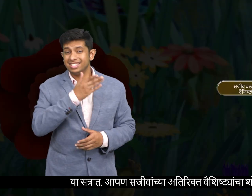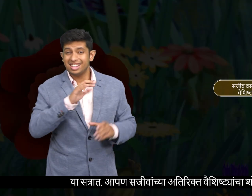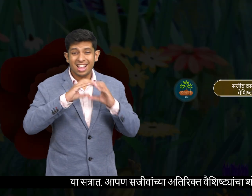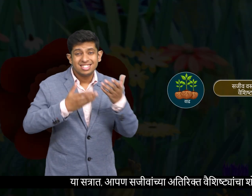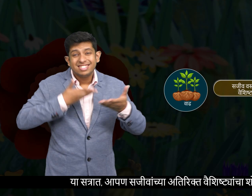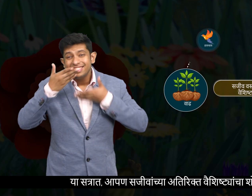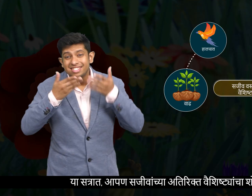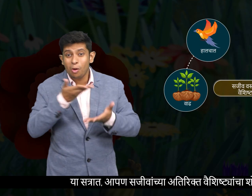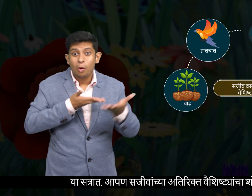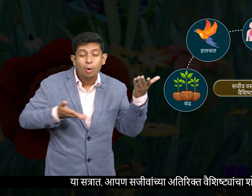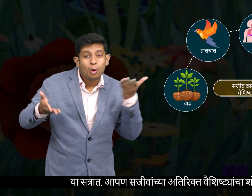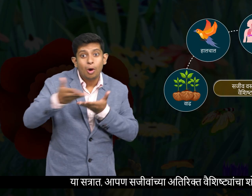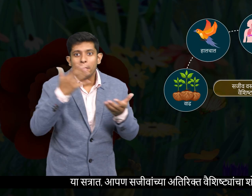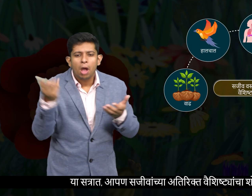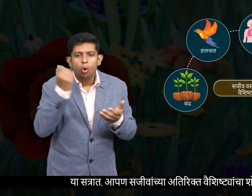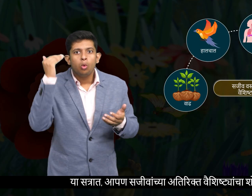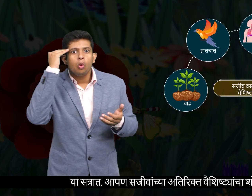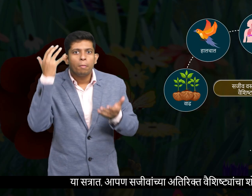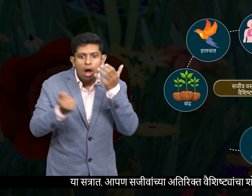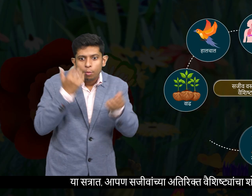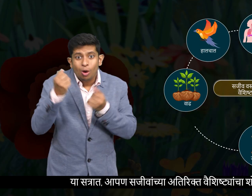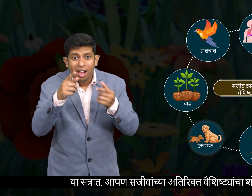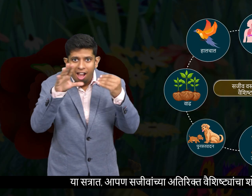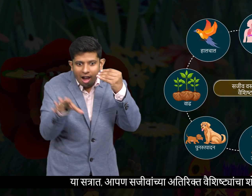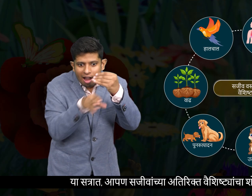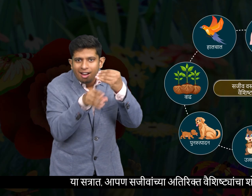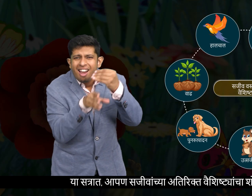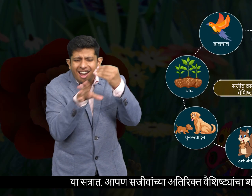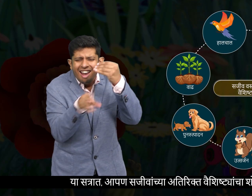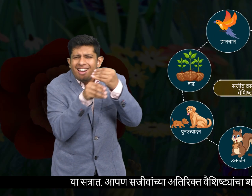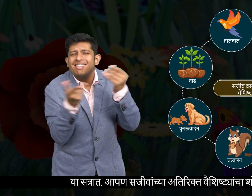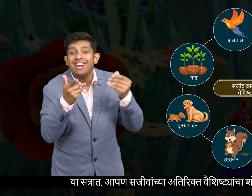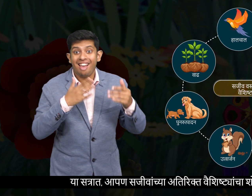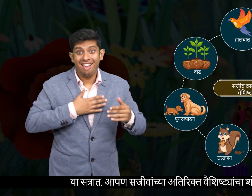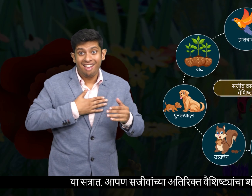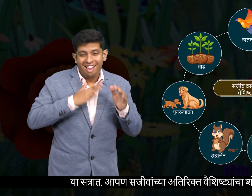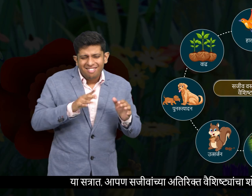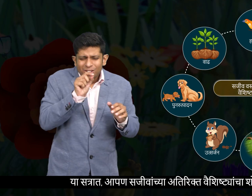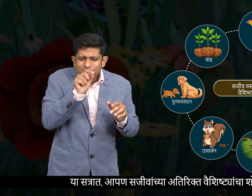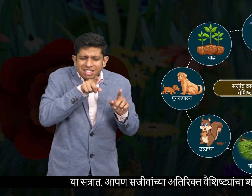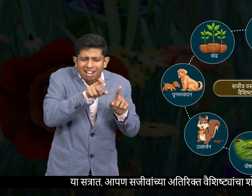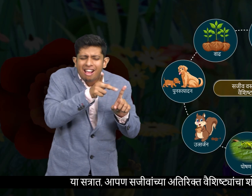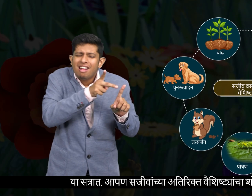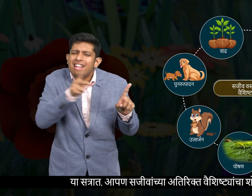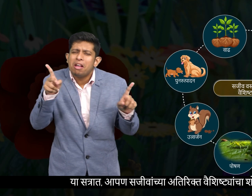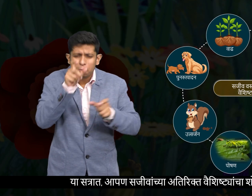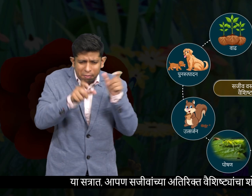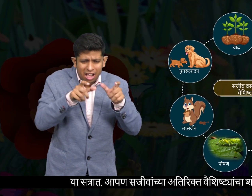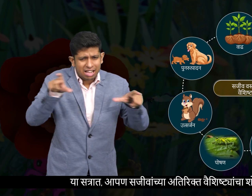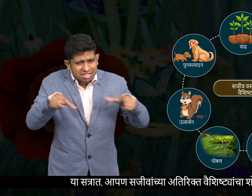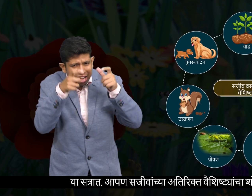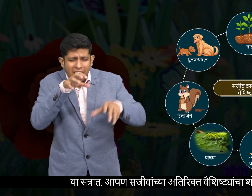या सत्रात आपण सजीवांच्या अतिरिक्त वैशिष्ट्यांचा शोध घेऊ.